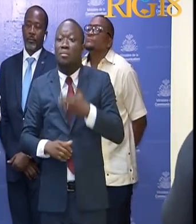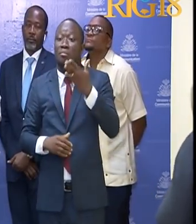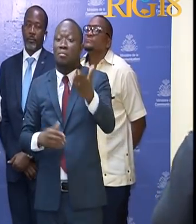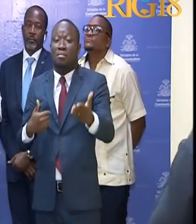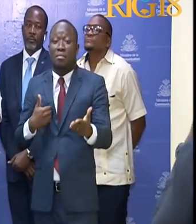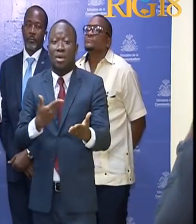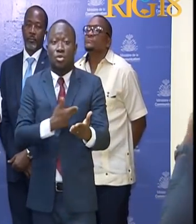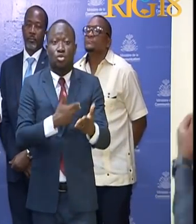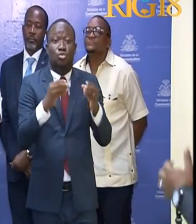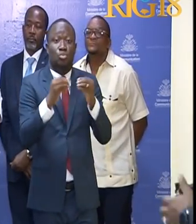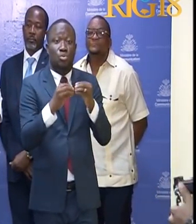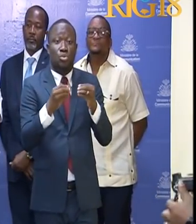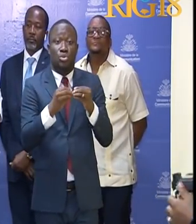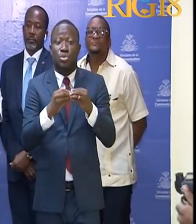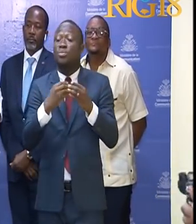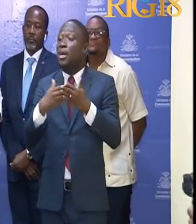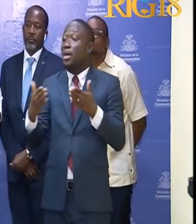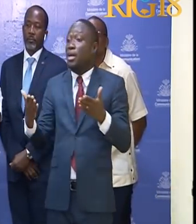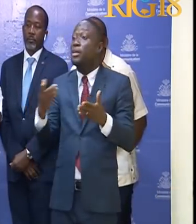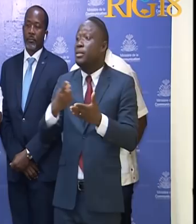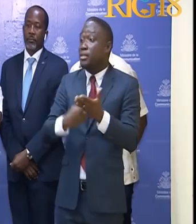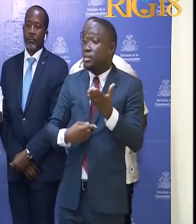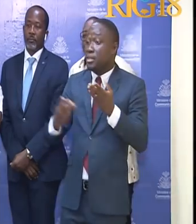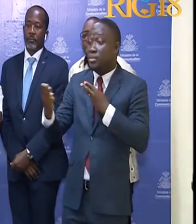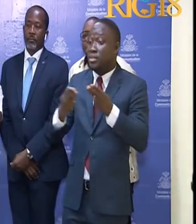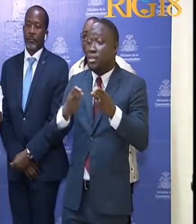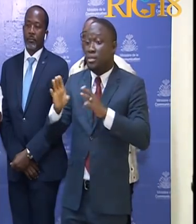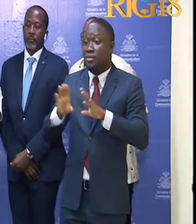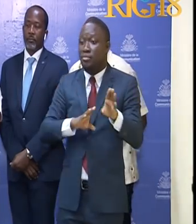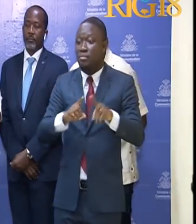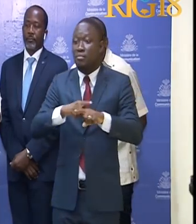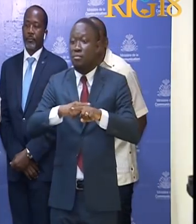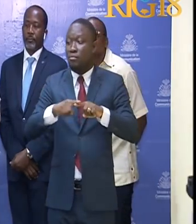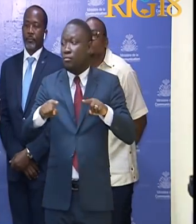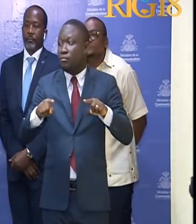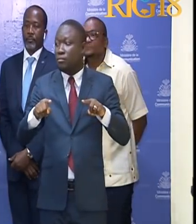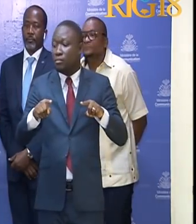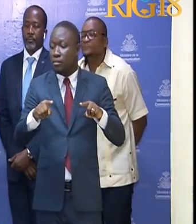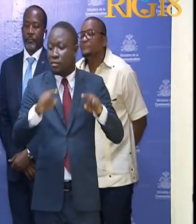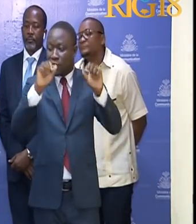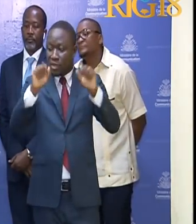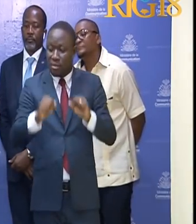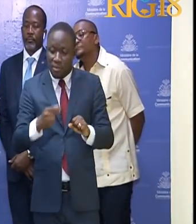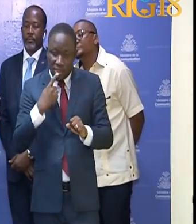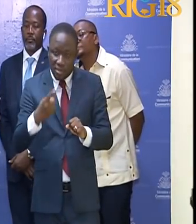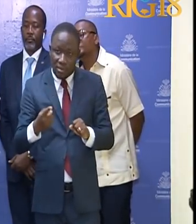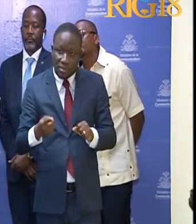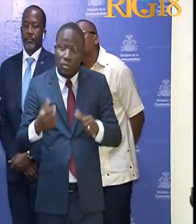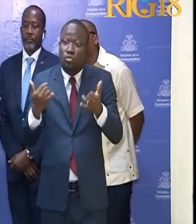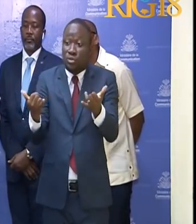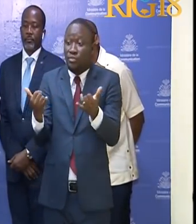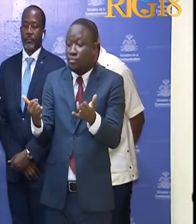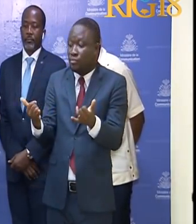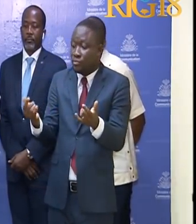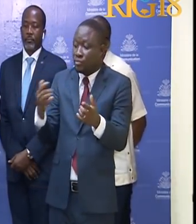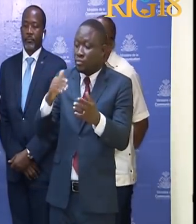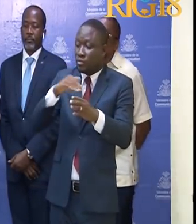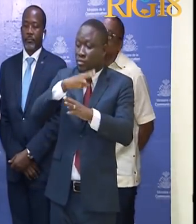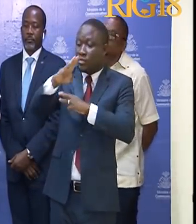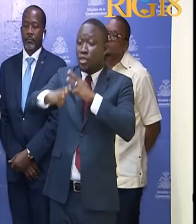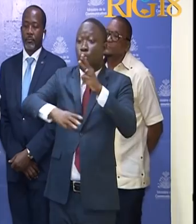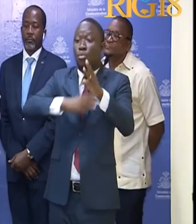nous plus en détail sa ministère a été fait. Mais et capable dire nous que actuellement dans le